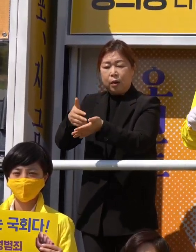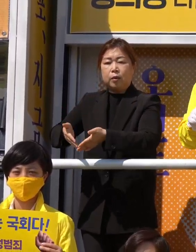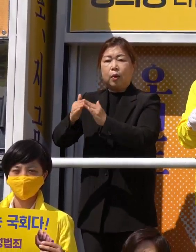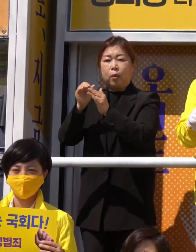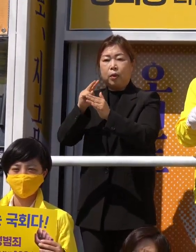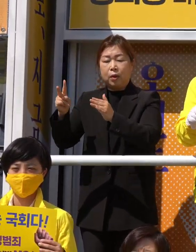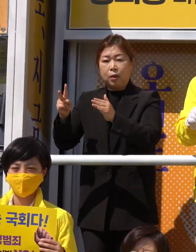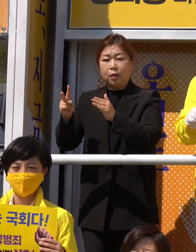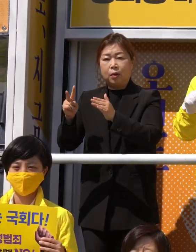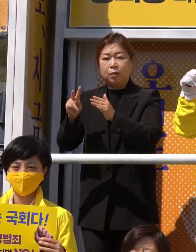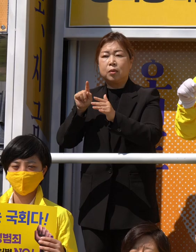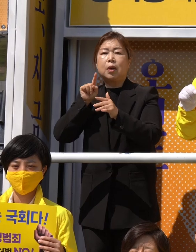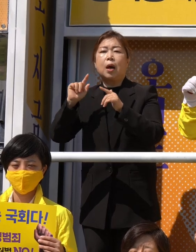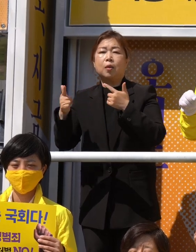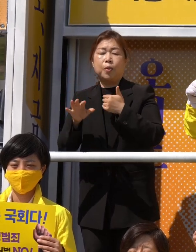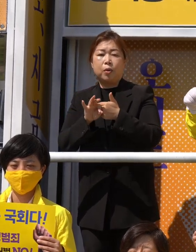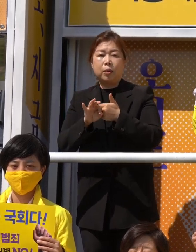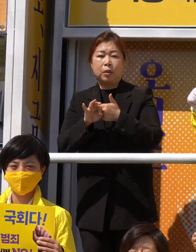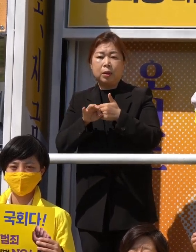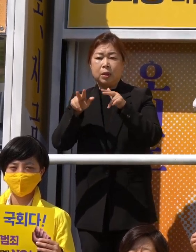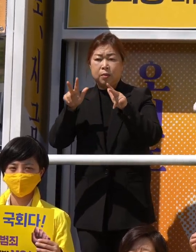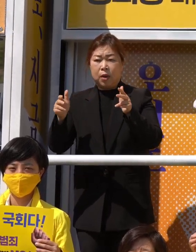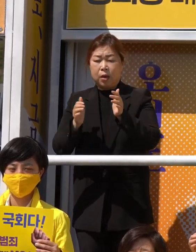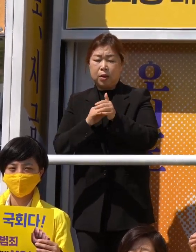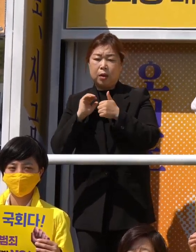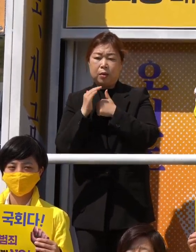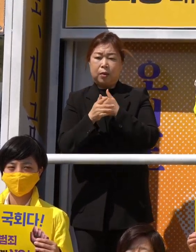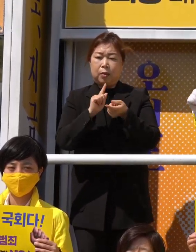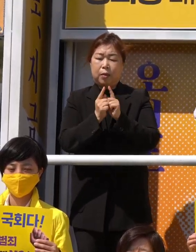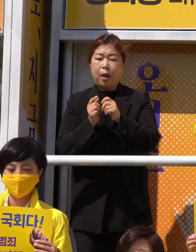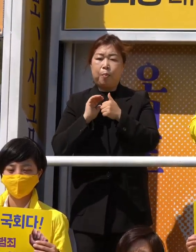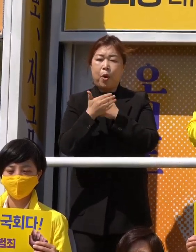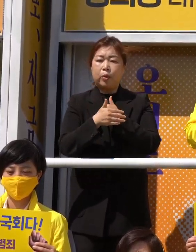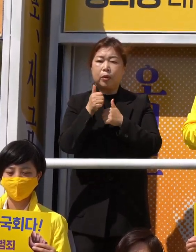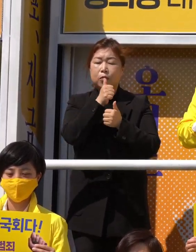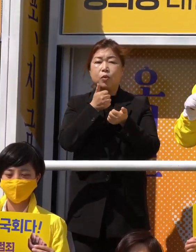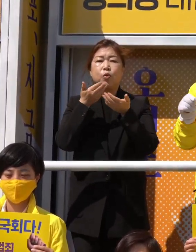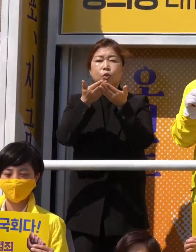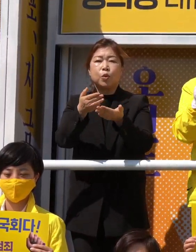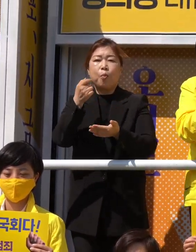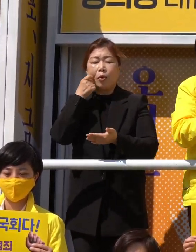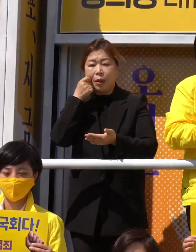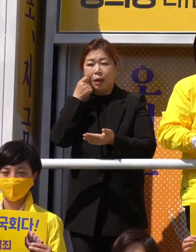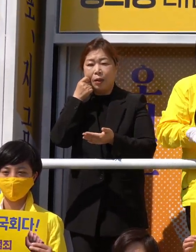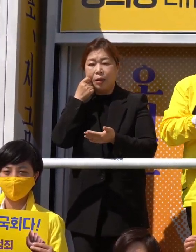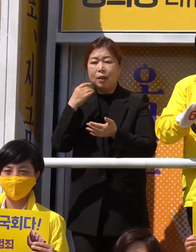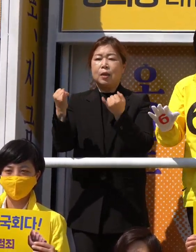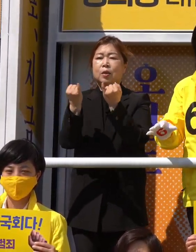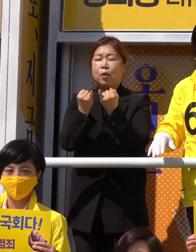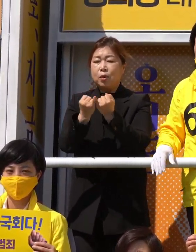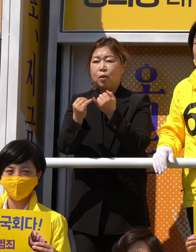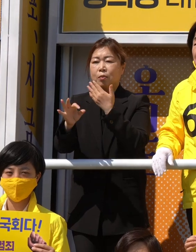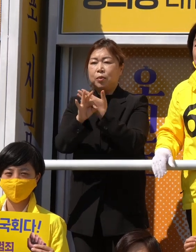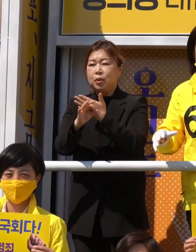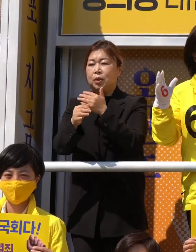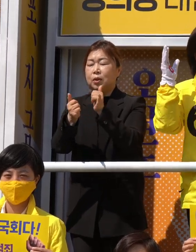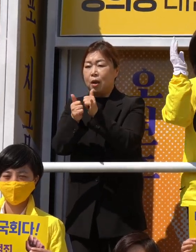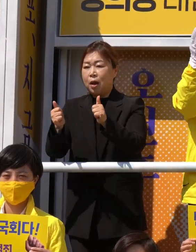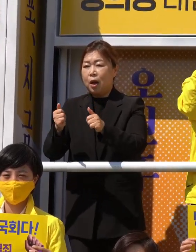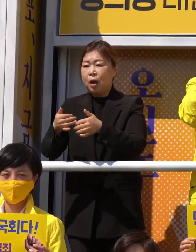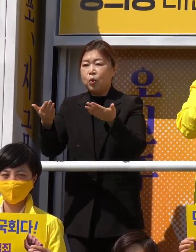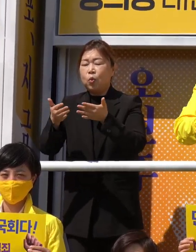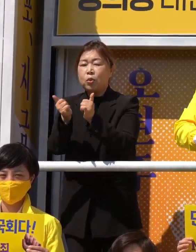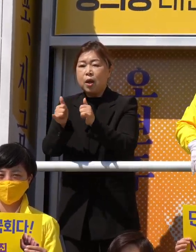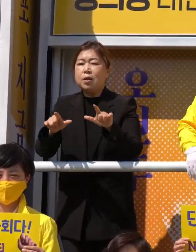지금까지 대변되지 못했던 청년 여성 비정규직 노동자들의 삶은